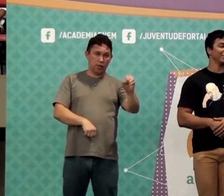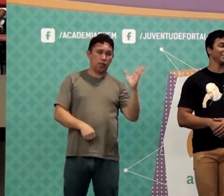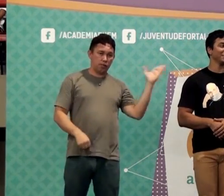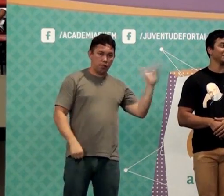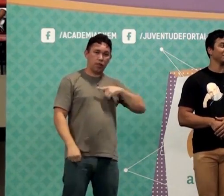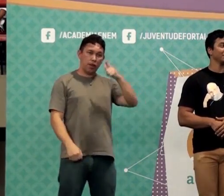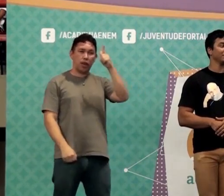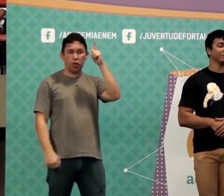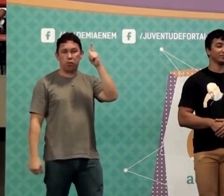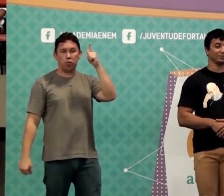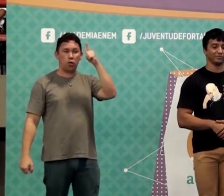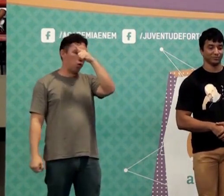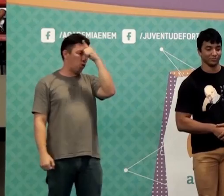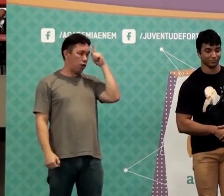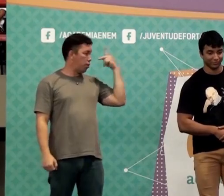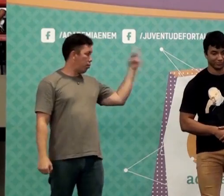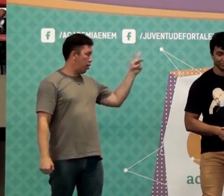tu.